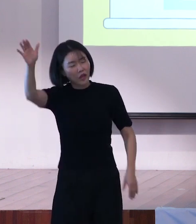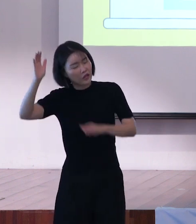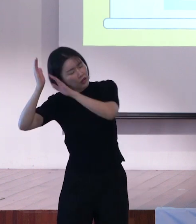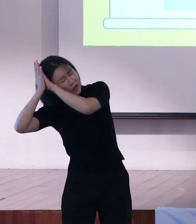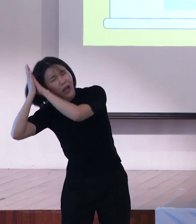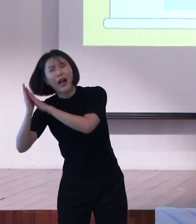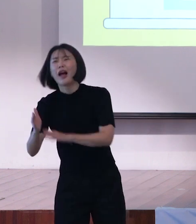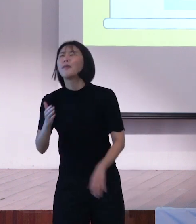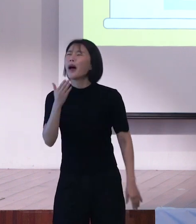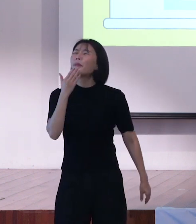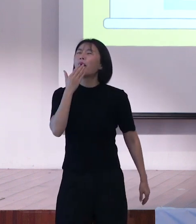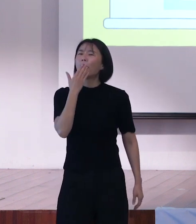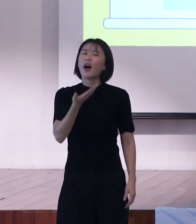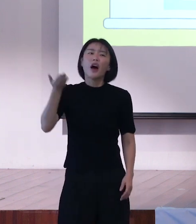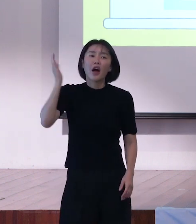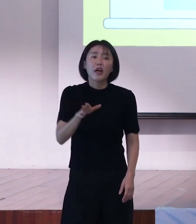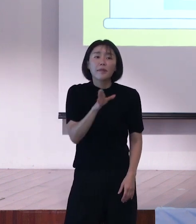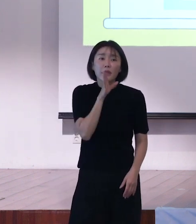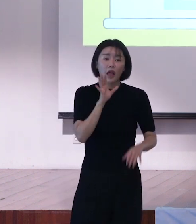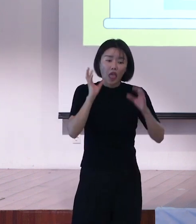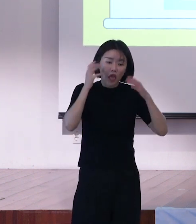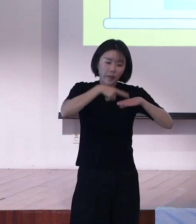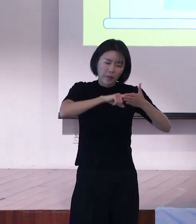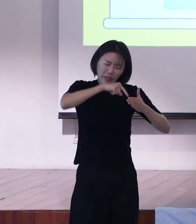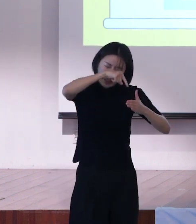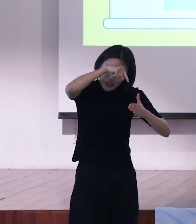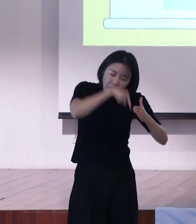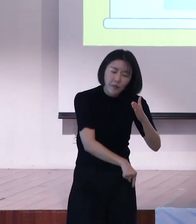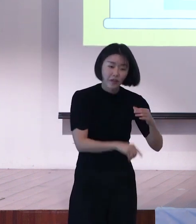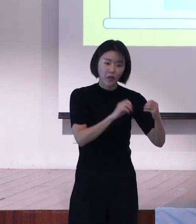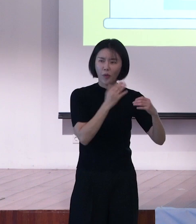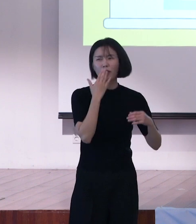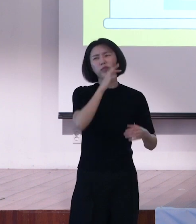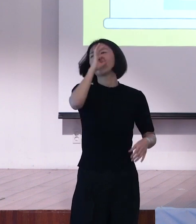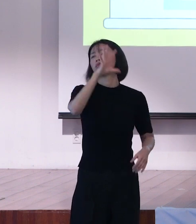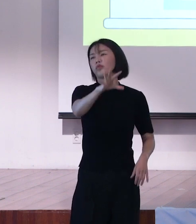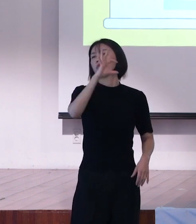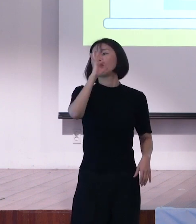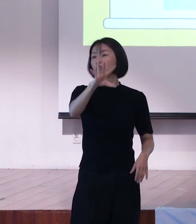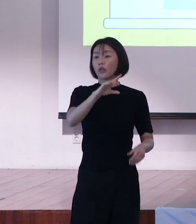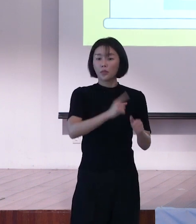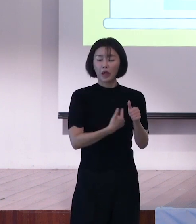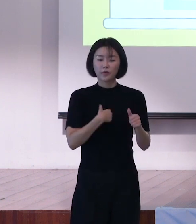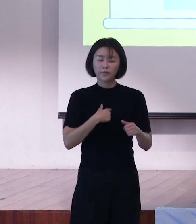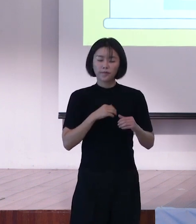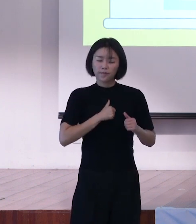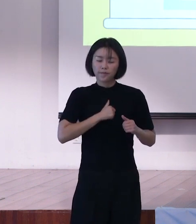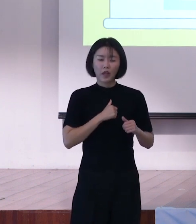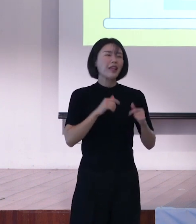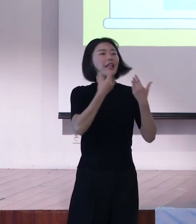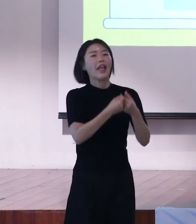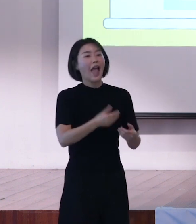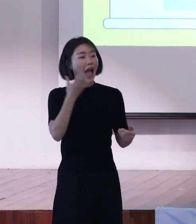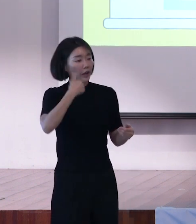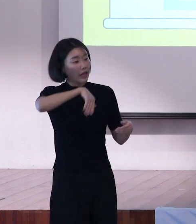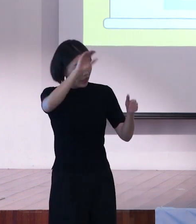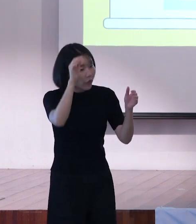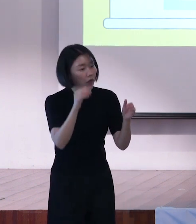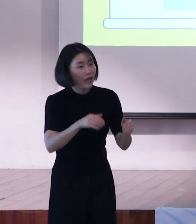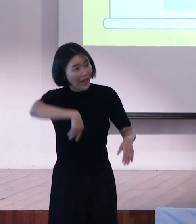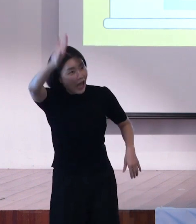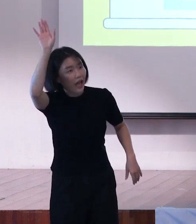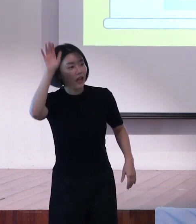있지만 정말 기본적인 것만 저는 소통이 된다고 생각을 해요. 예를 들면 뭐 학교 다녀왔니? 밥